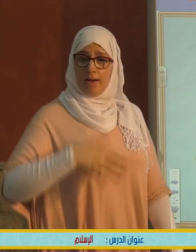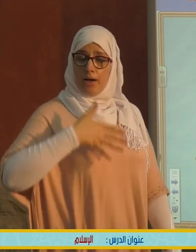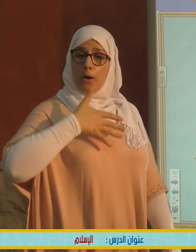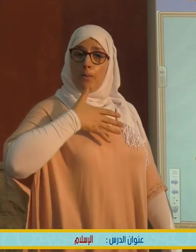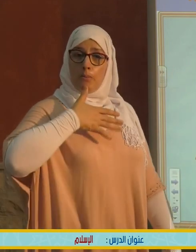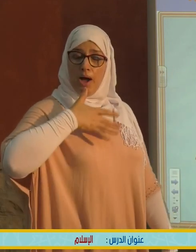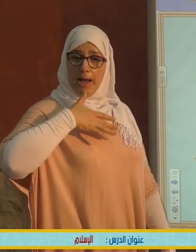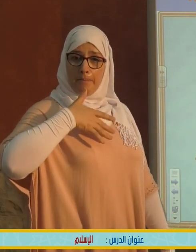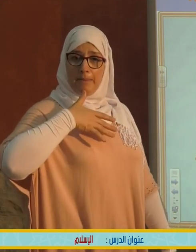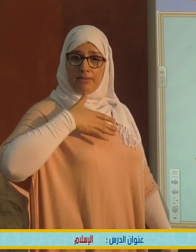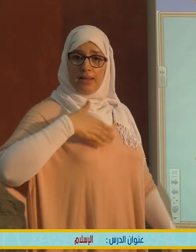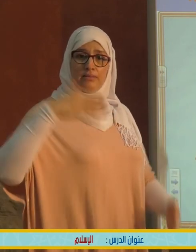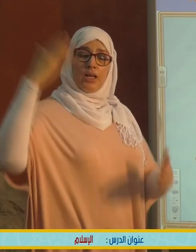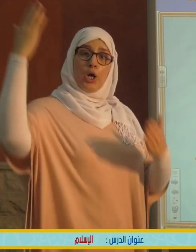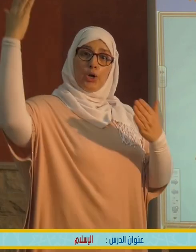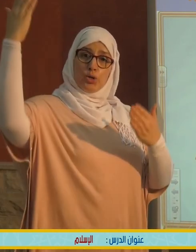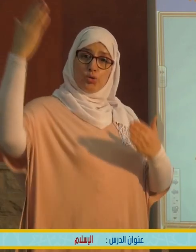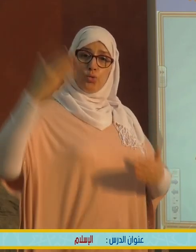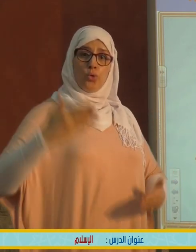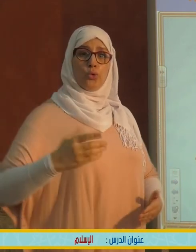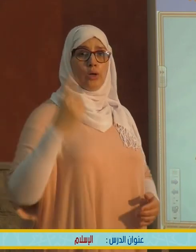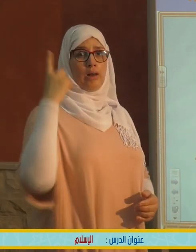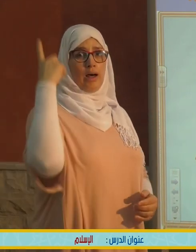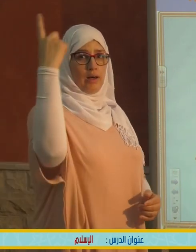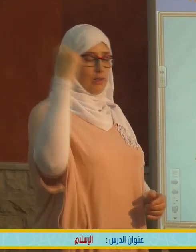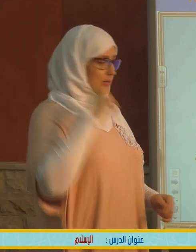وأن محمداً رسول الله.